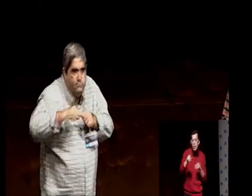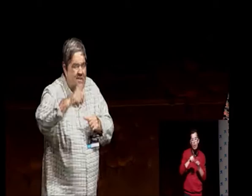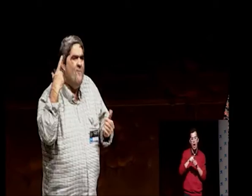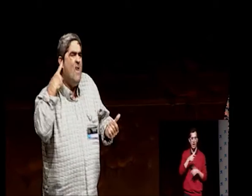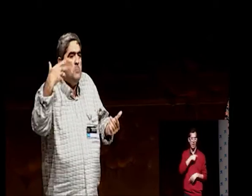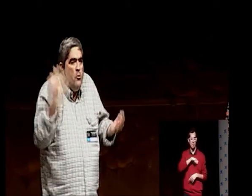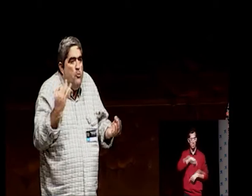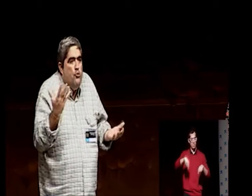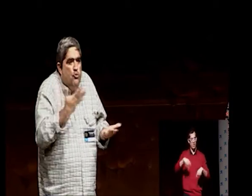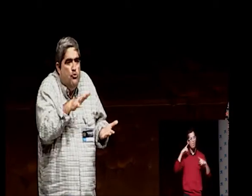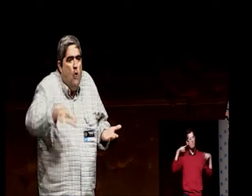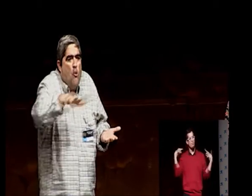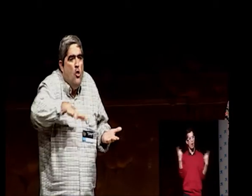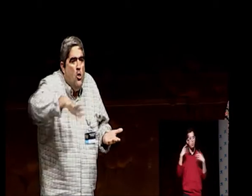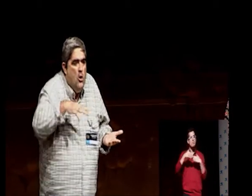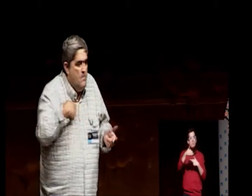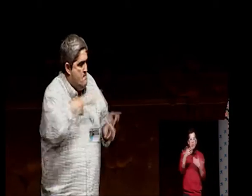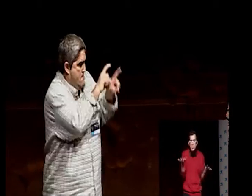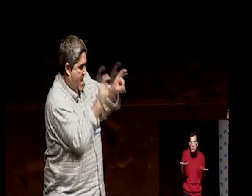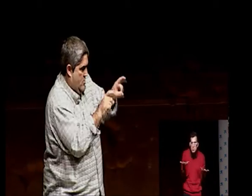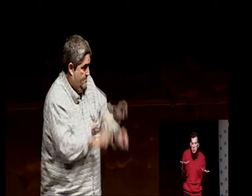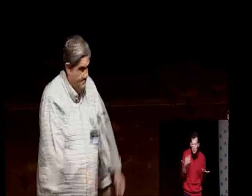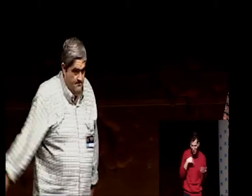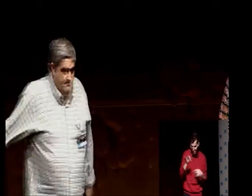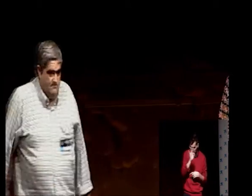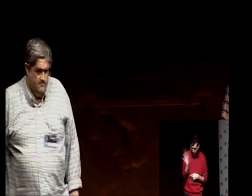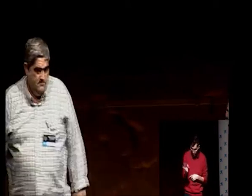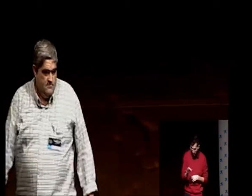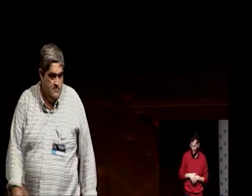futuro A quién consideráis que pueden ser